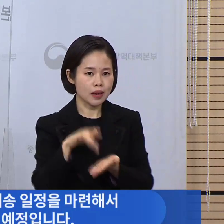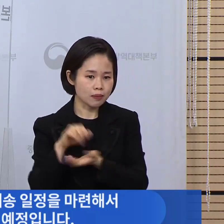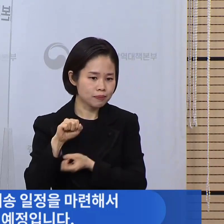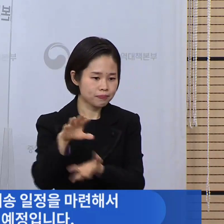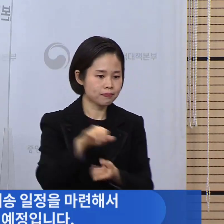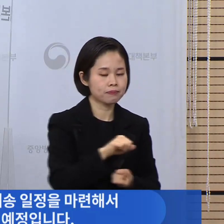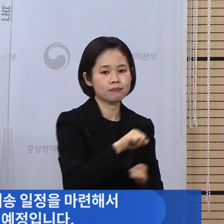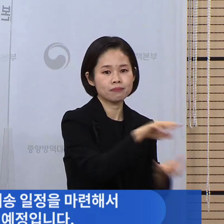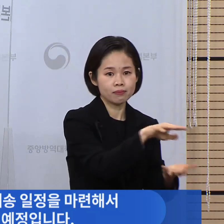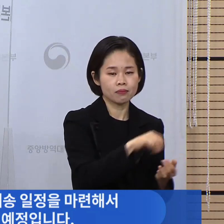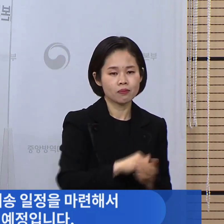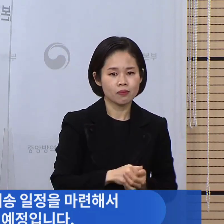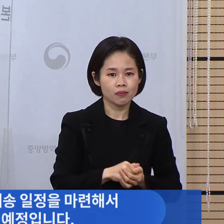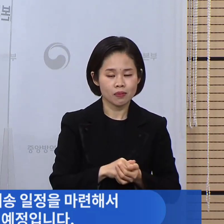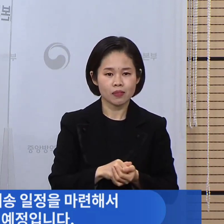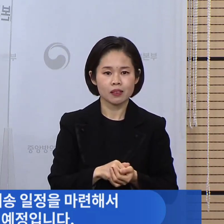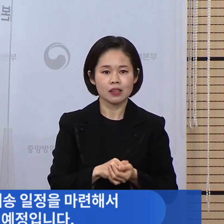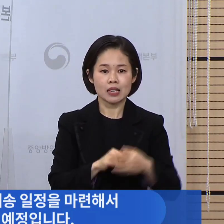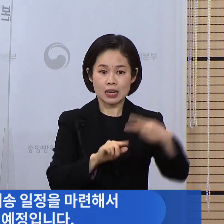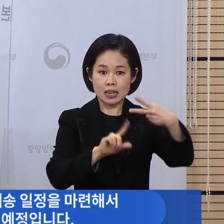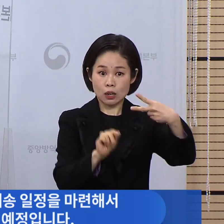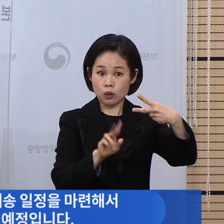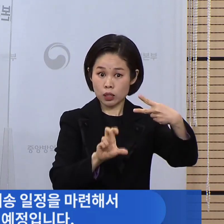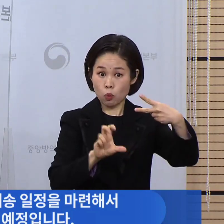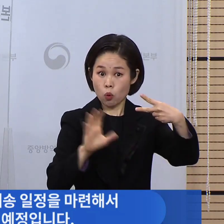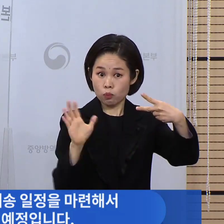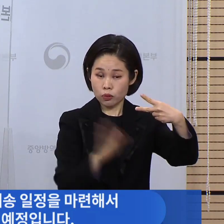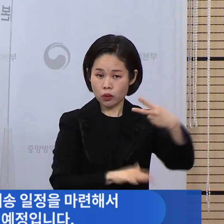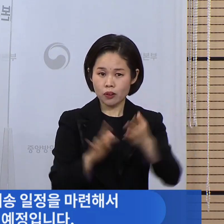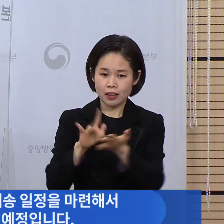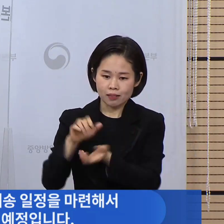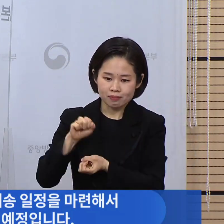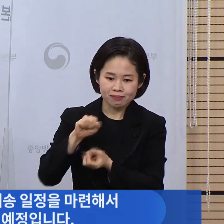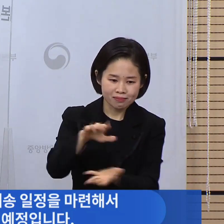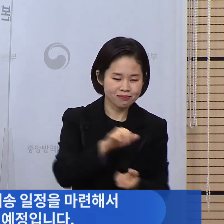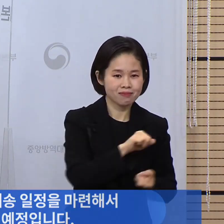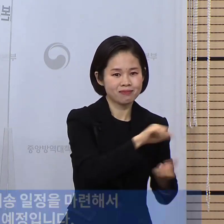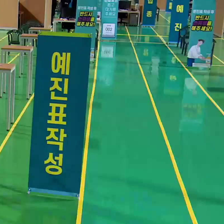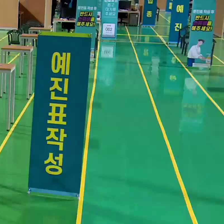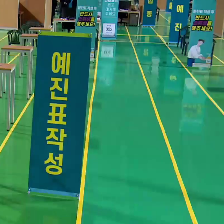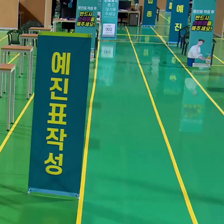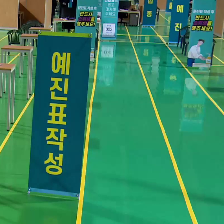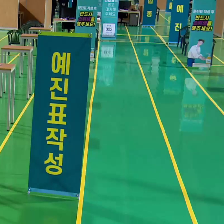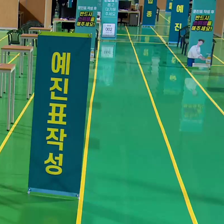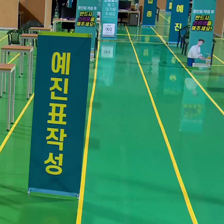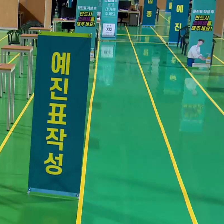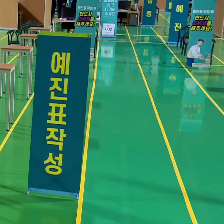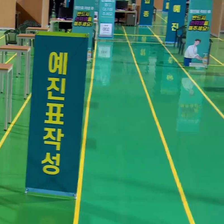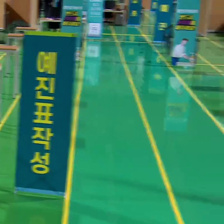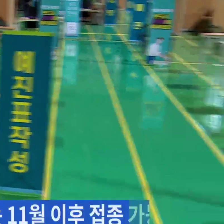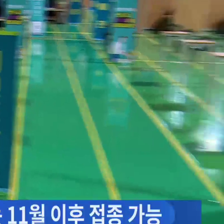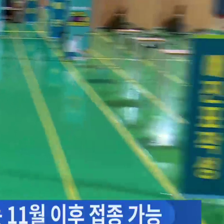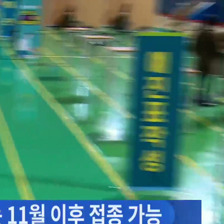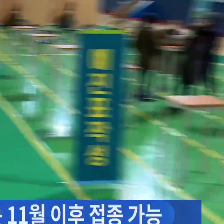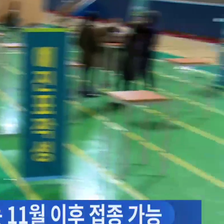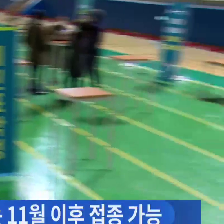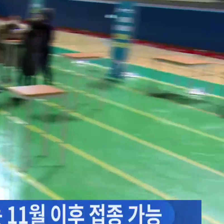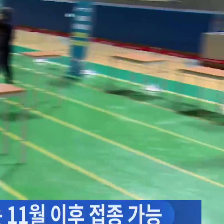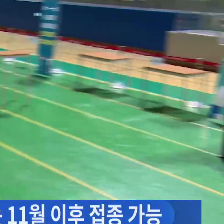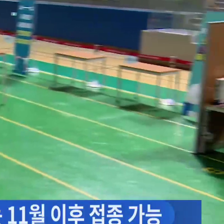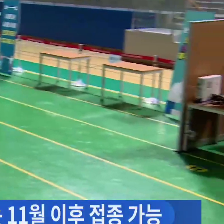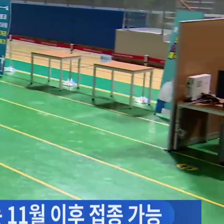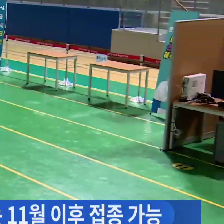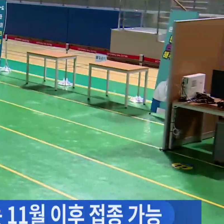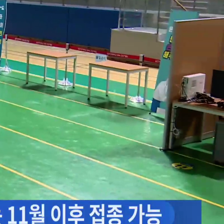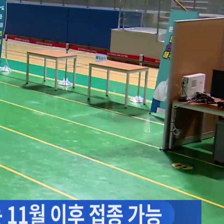일정을 마련해서 2벌 25일부터는 순차적으로 배송이 시작될 예정입니다 접종을 거부하면 전국민의